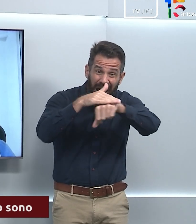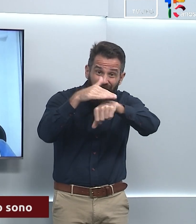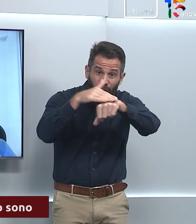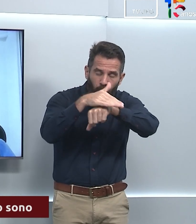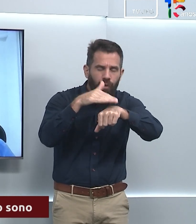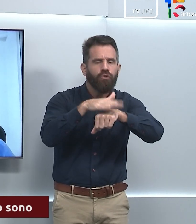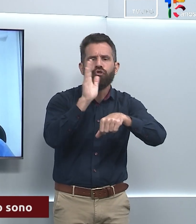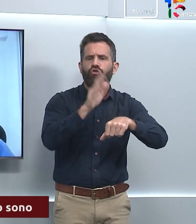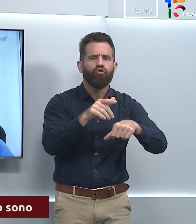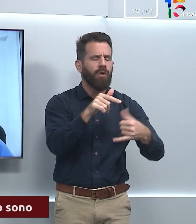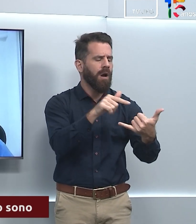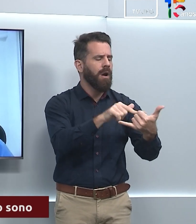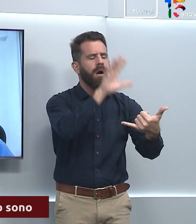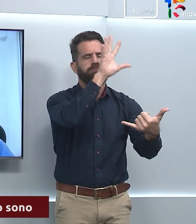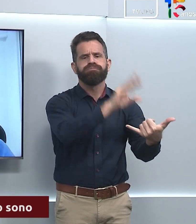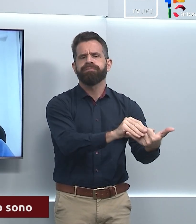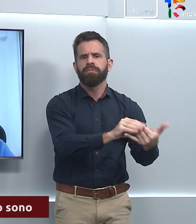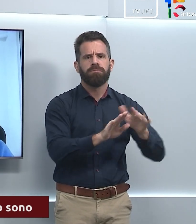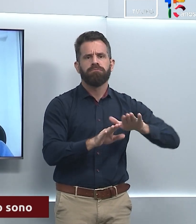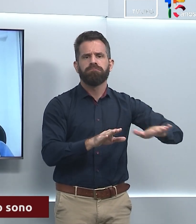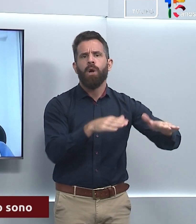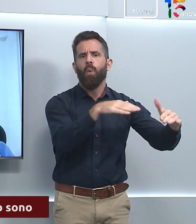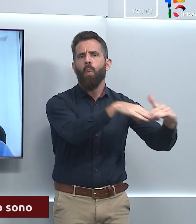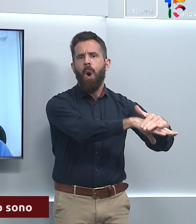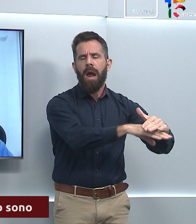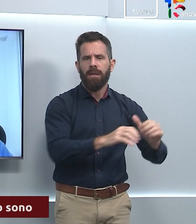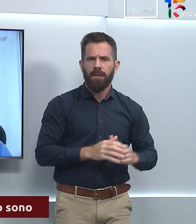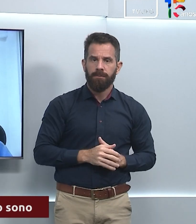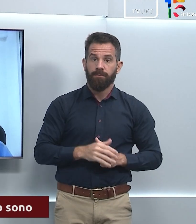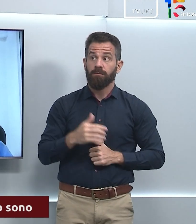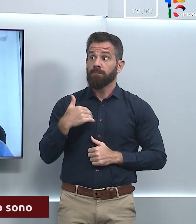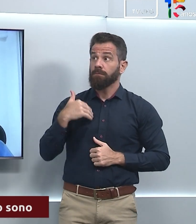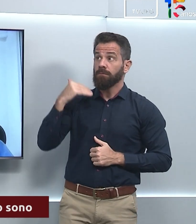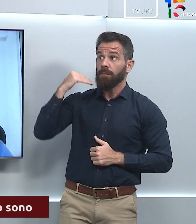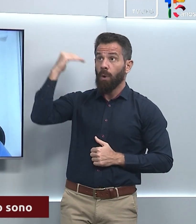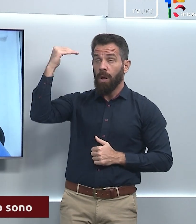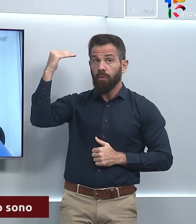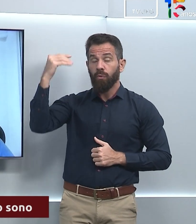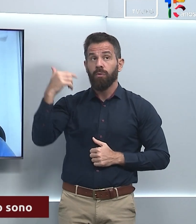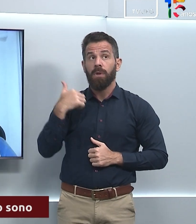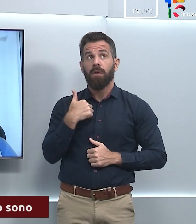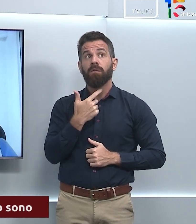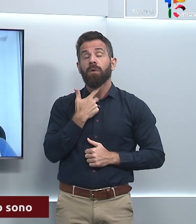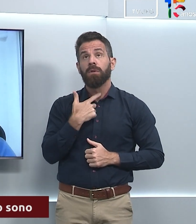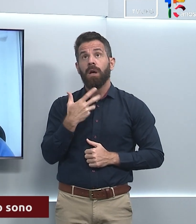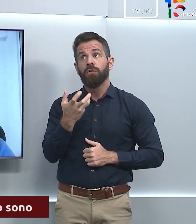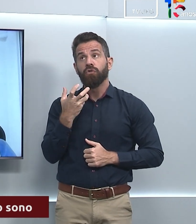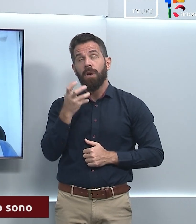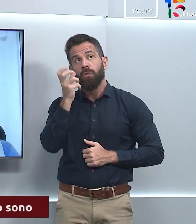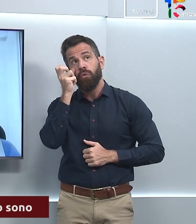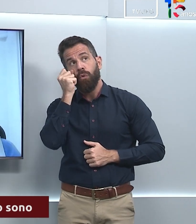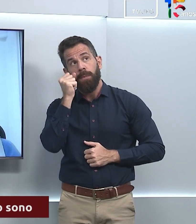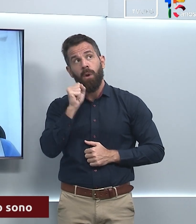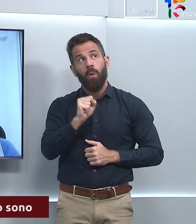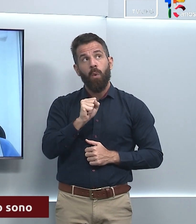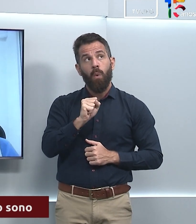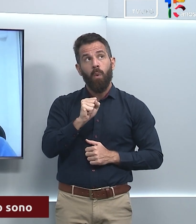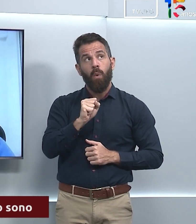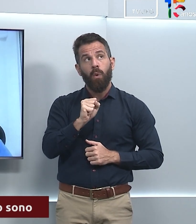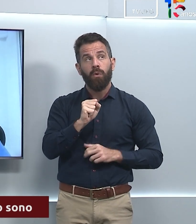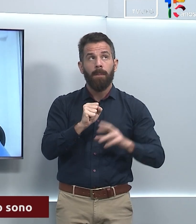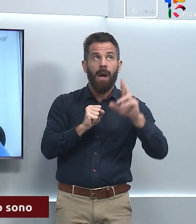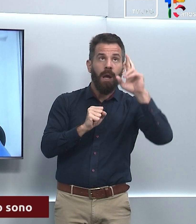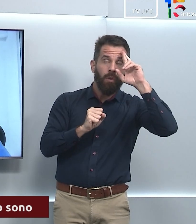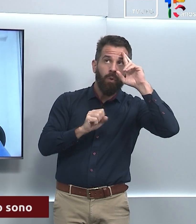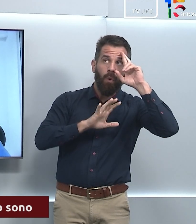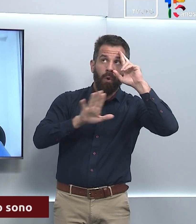sono profundo às 9 horas. Ah, você é um adulto, calcula que eu quero dormir 8 horas, vou dormir da meia-noite às 8, então eu tenho que